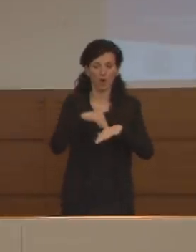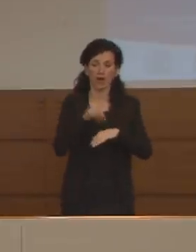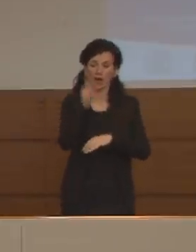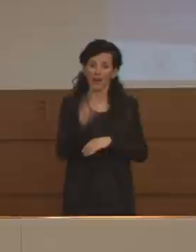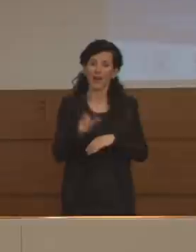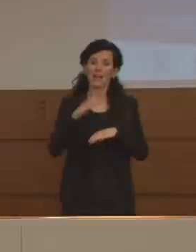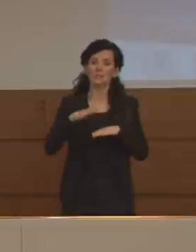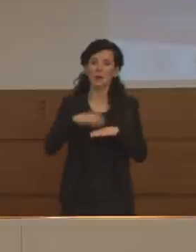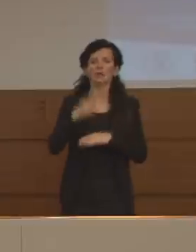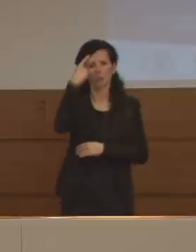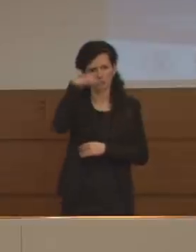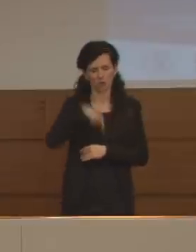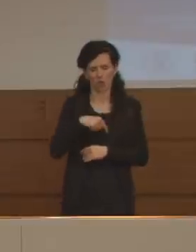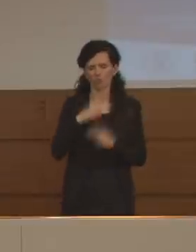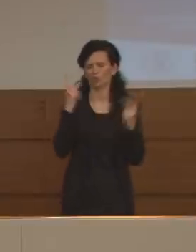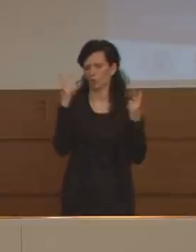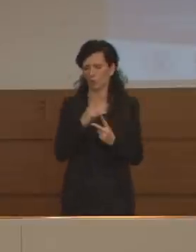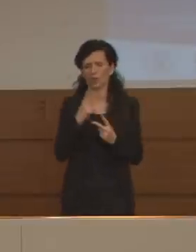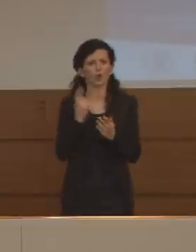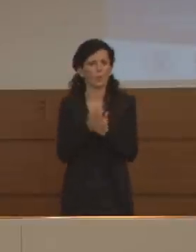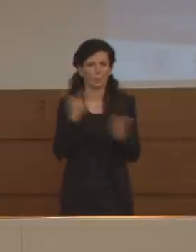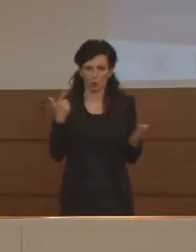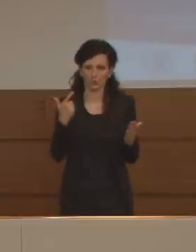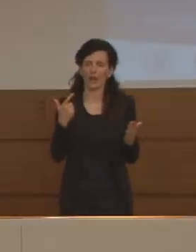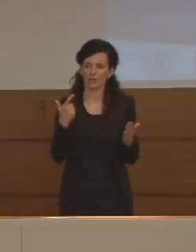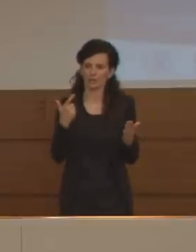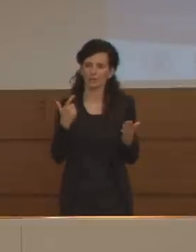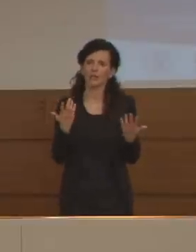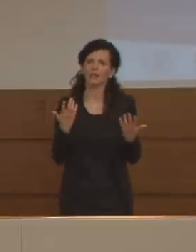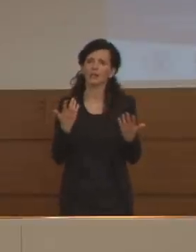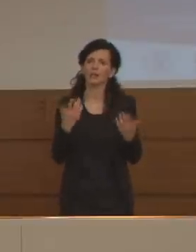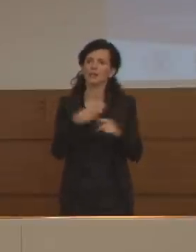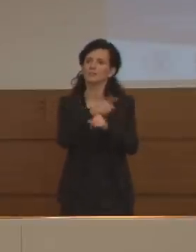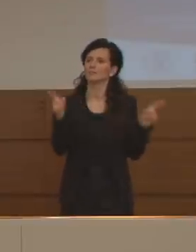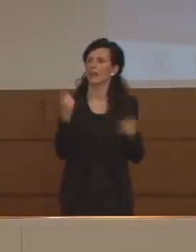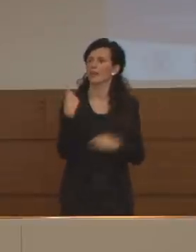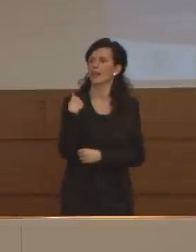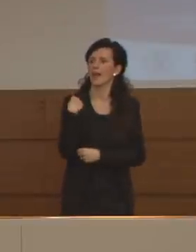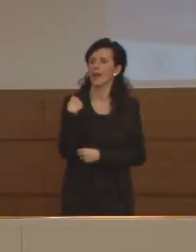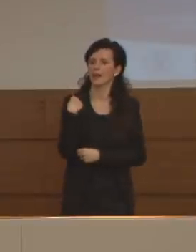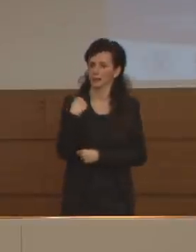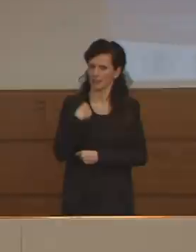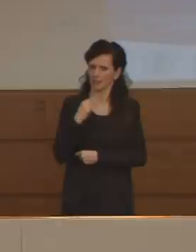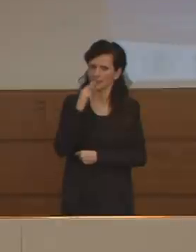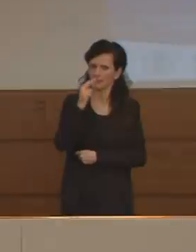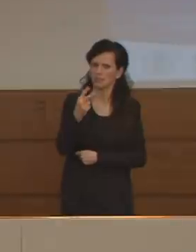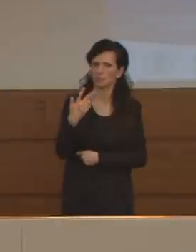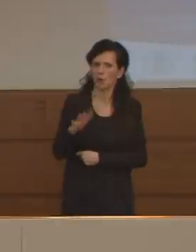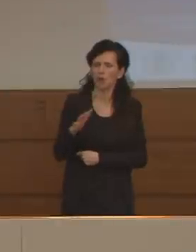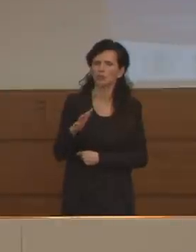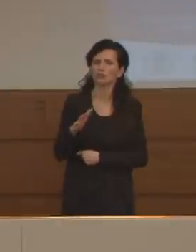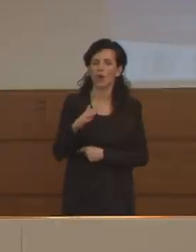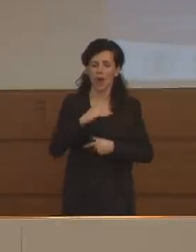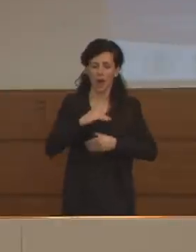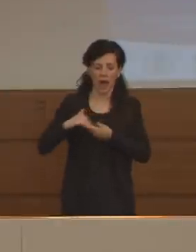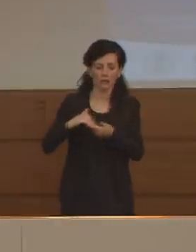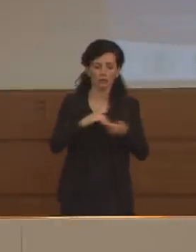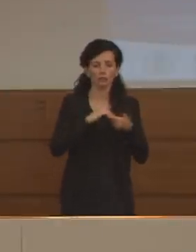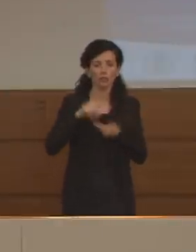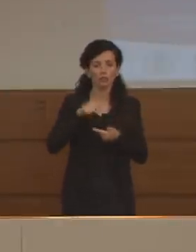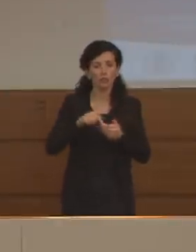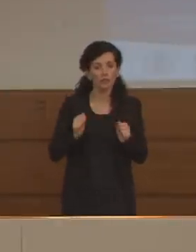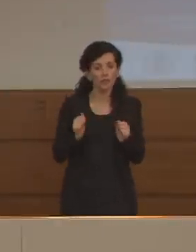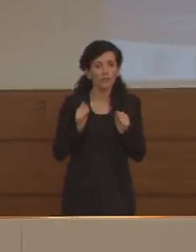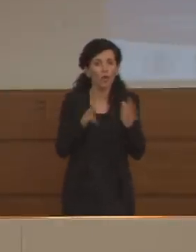elemento importante tant'è vero che anche rispondendo delle vostre domande ieri ho detto che le nostre associazioni di volontariato